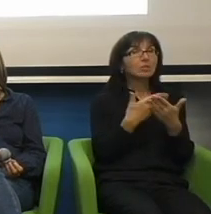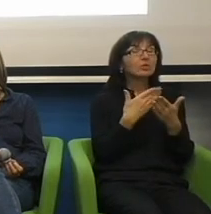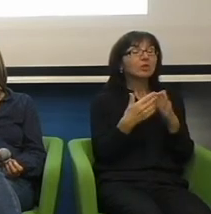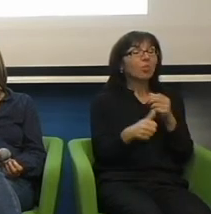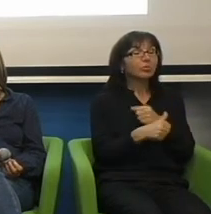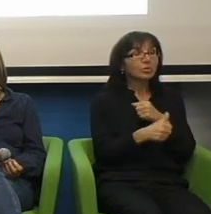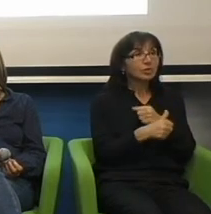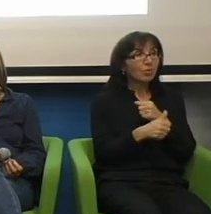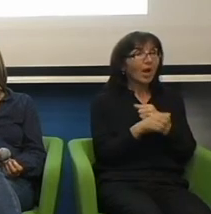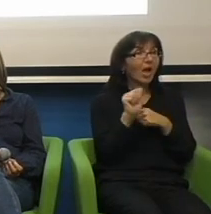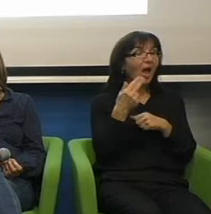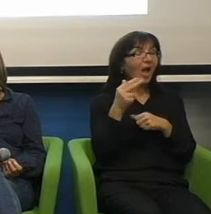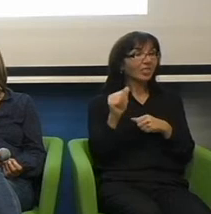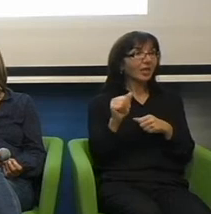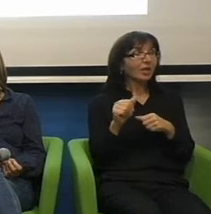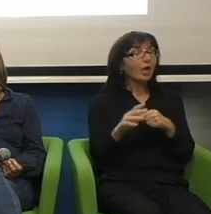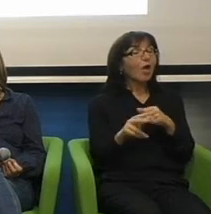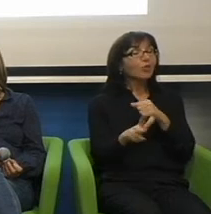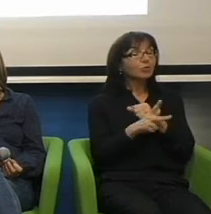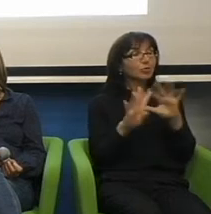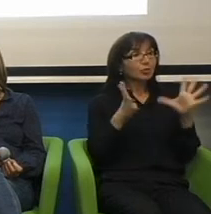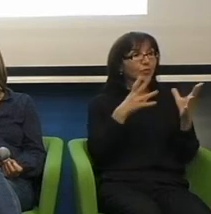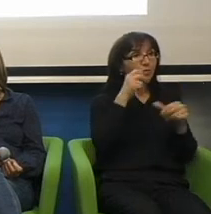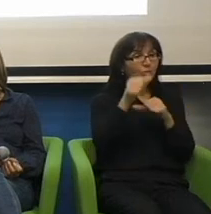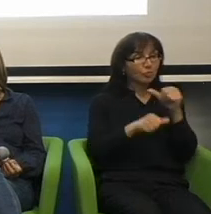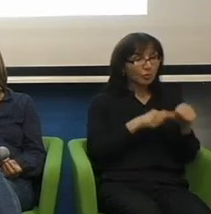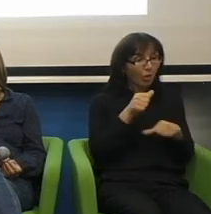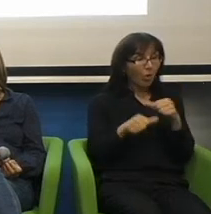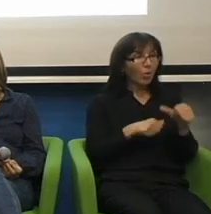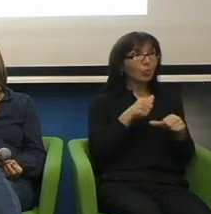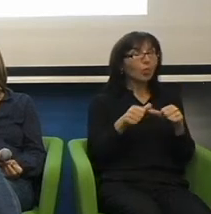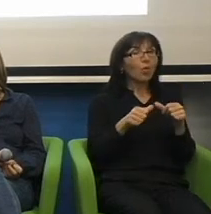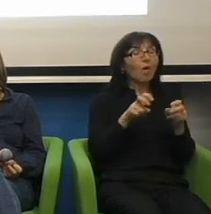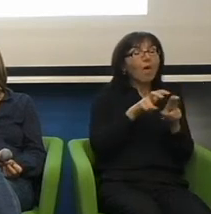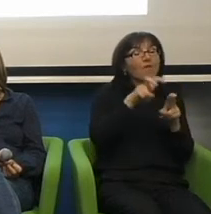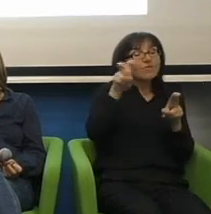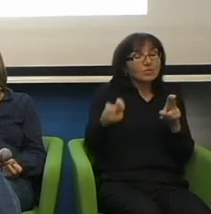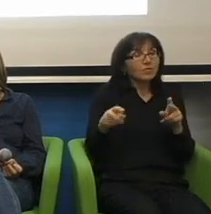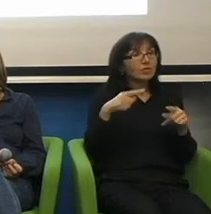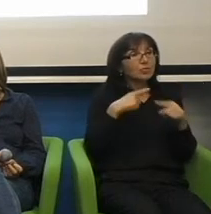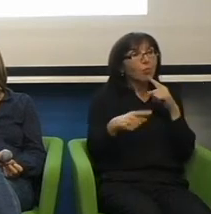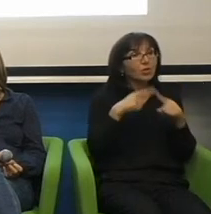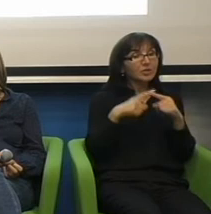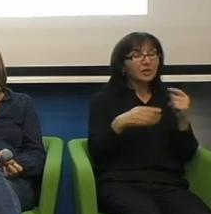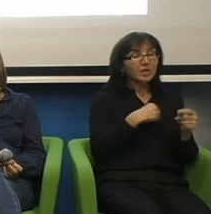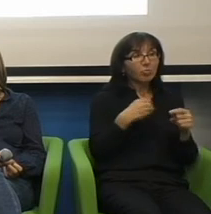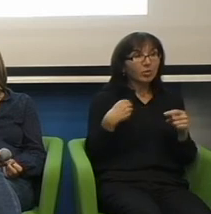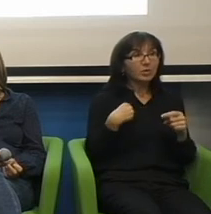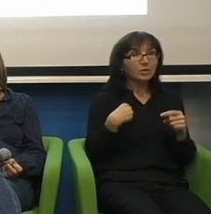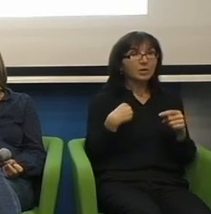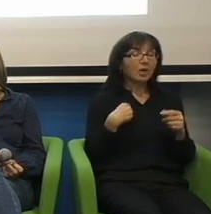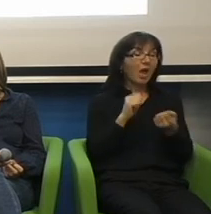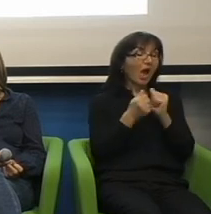że Anna Walentynowicz w 1989 roku postawiła się na marginesie polskiej polityki. Czy postawiła, czy